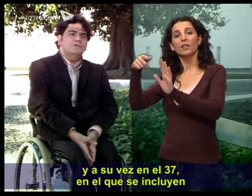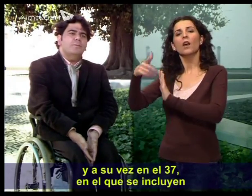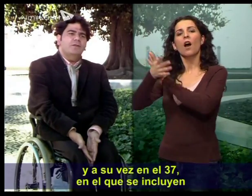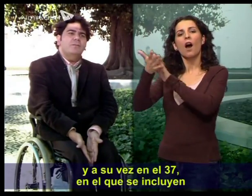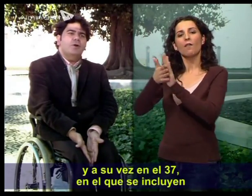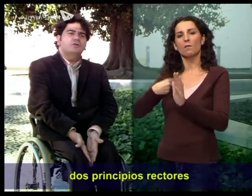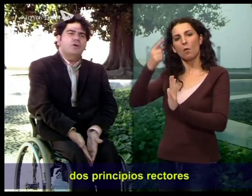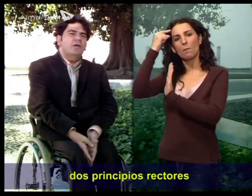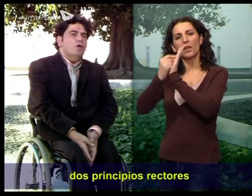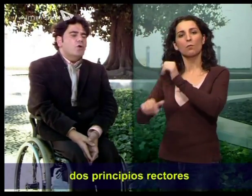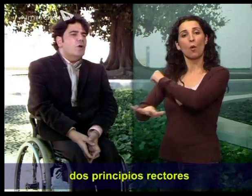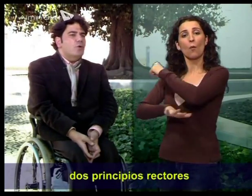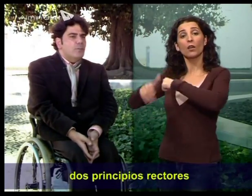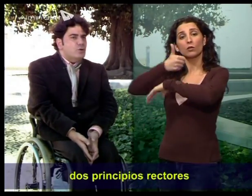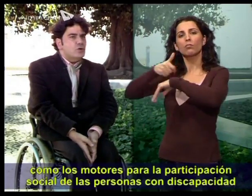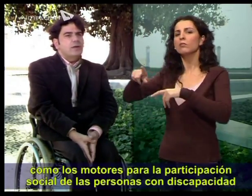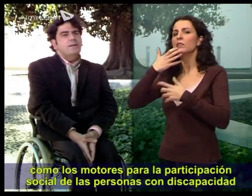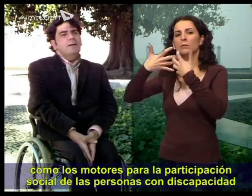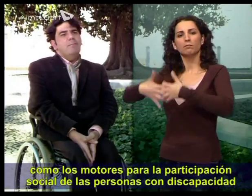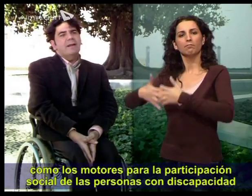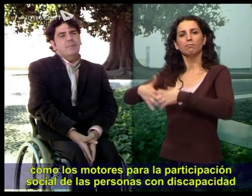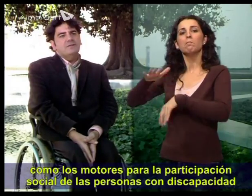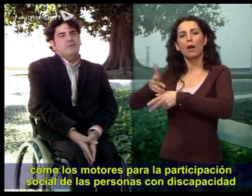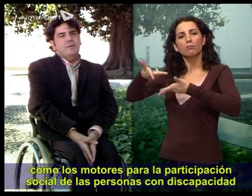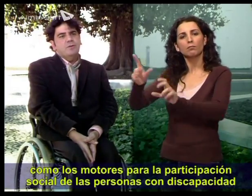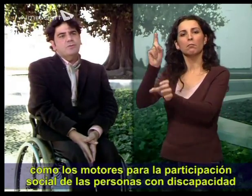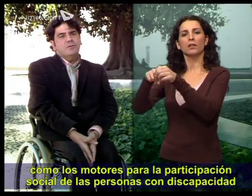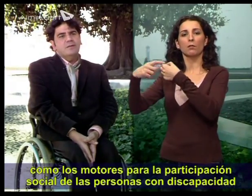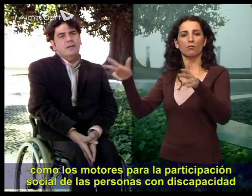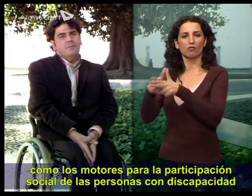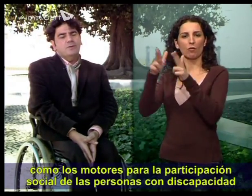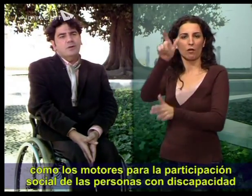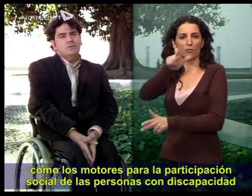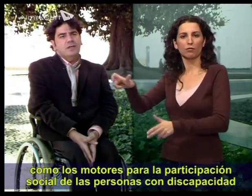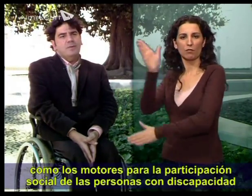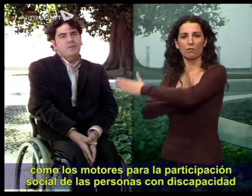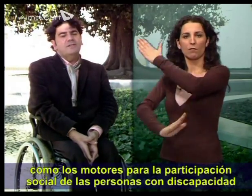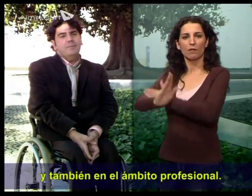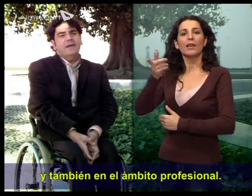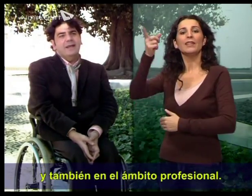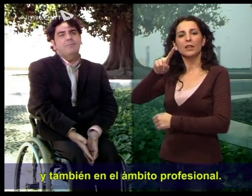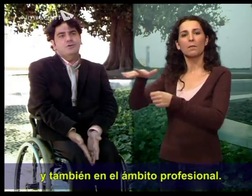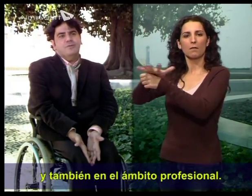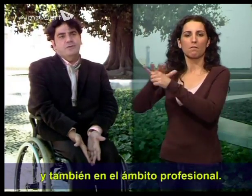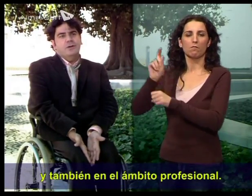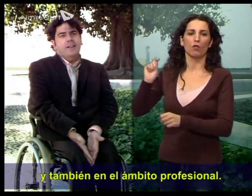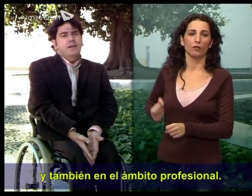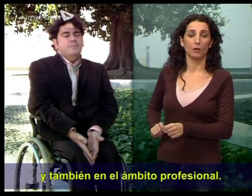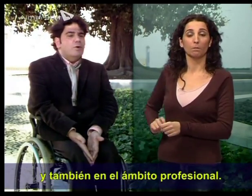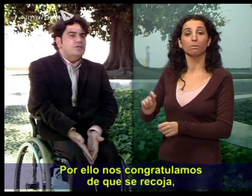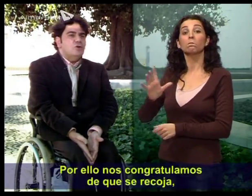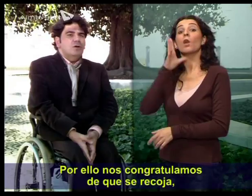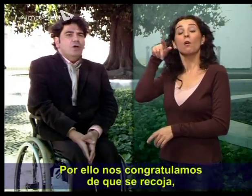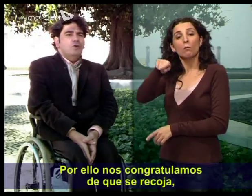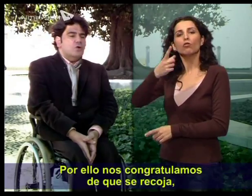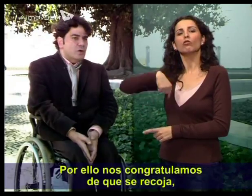que incluye estos principios rectores como los motores para la participación social de las personas con discapacidad y también en el ámbito profesional.